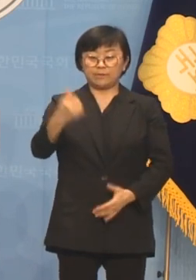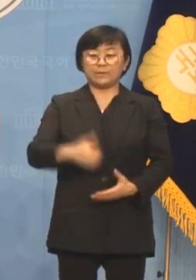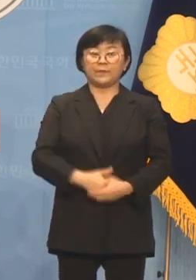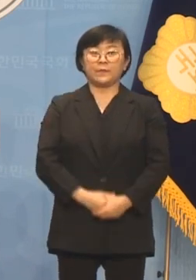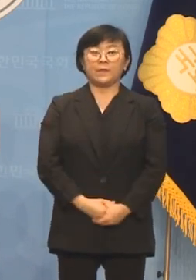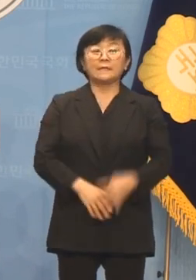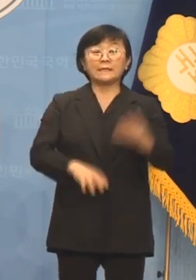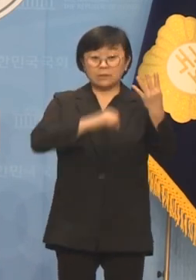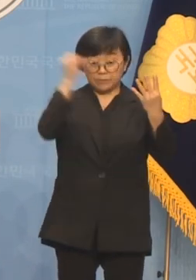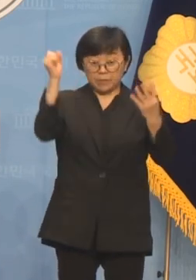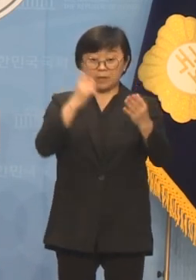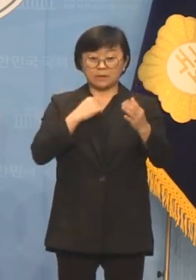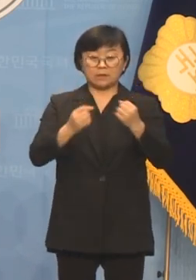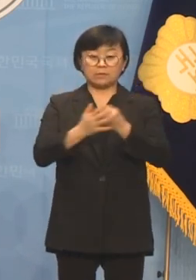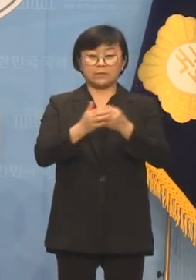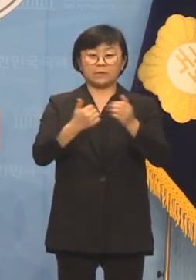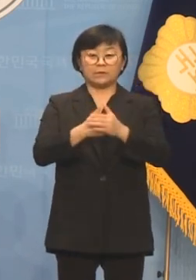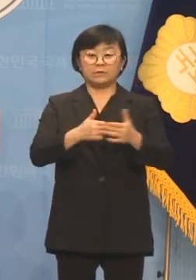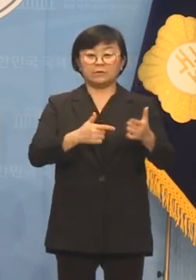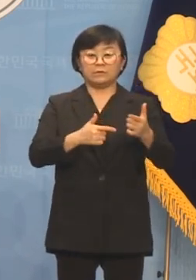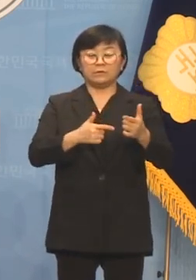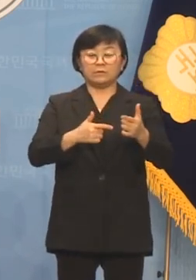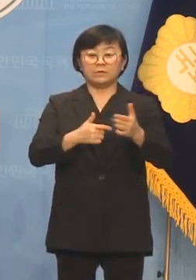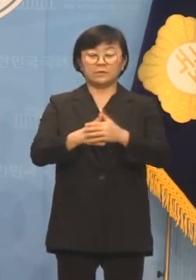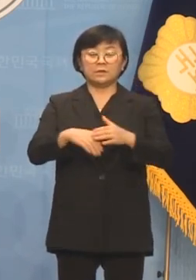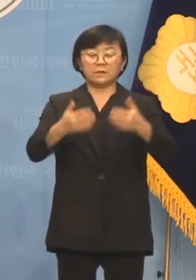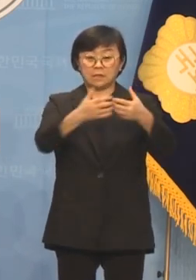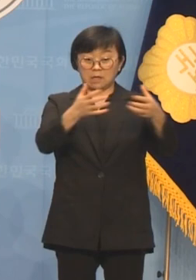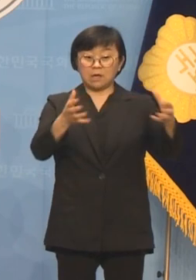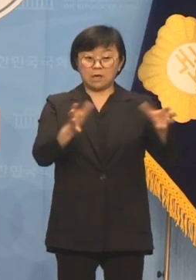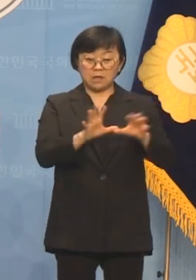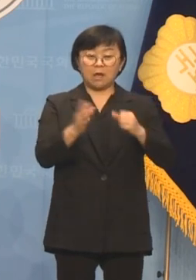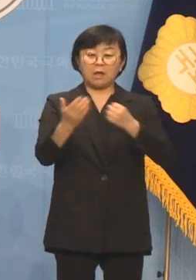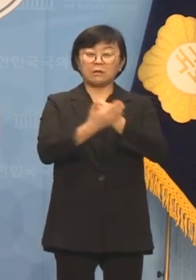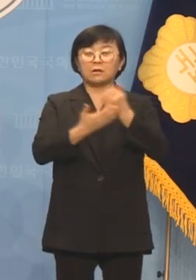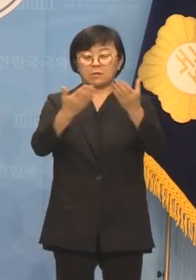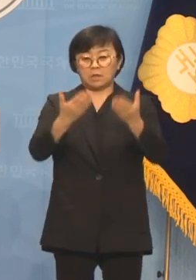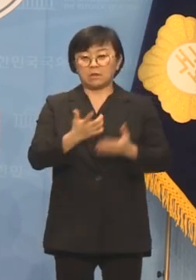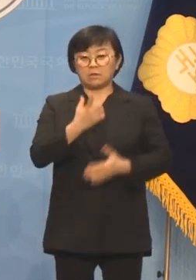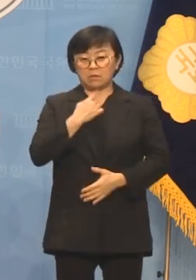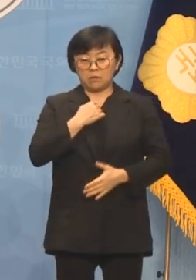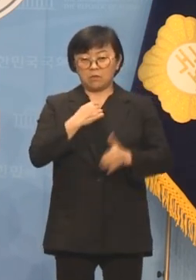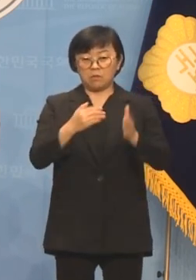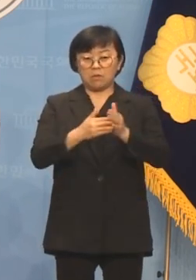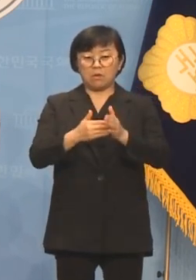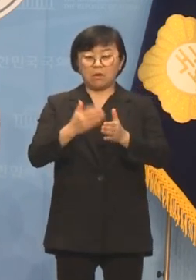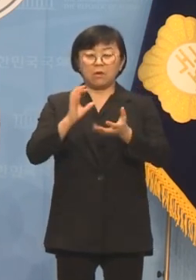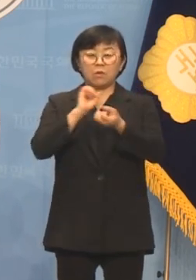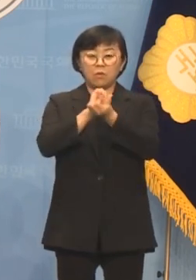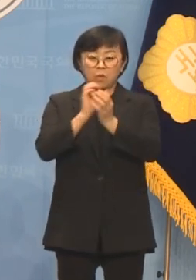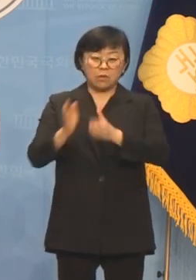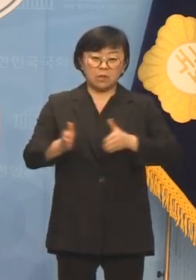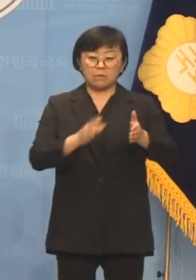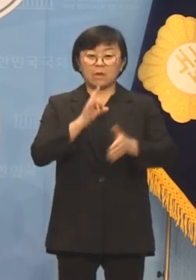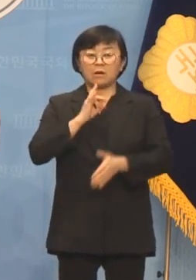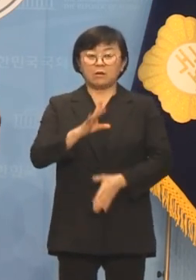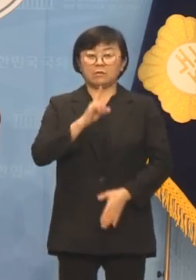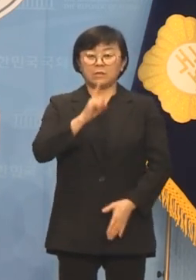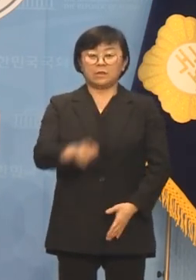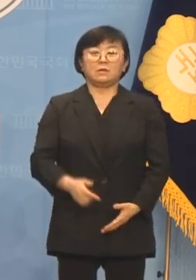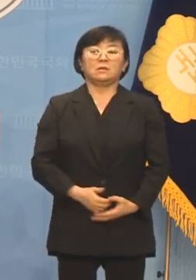의원입니다. 그 어느 누구보다 당의 혜택을 받고 꽃길을 걸어오신